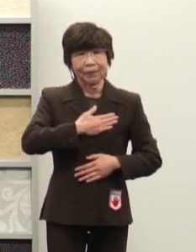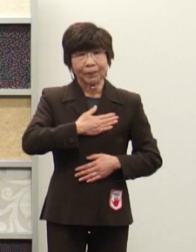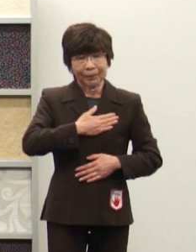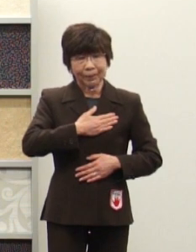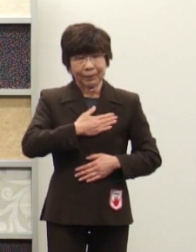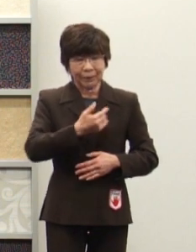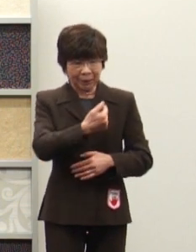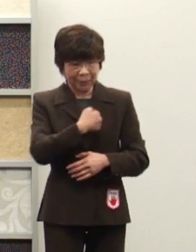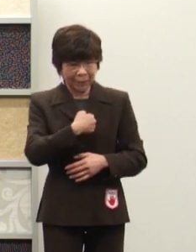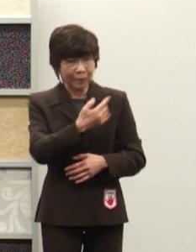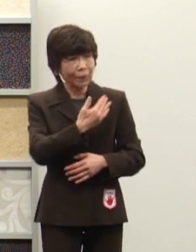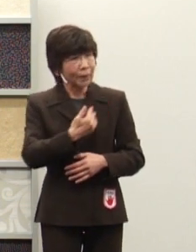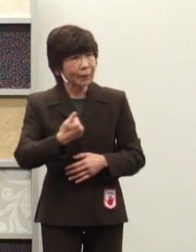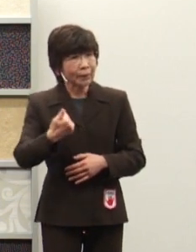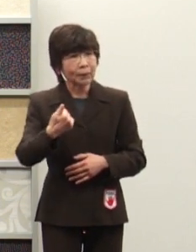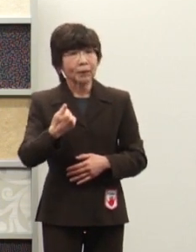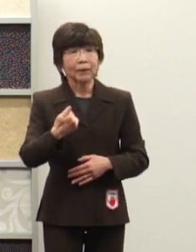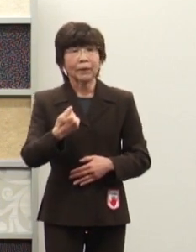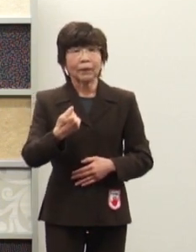としてですね、